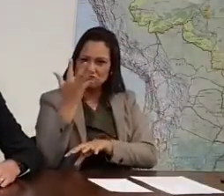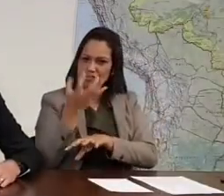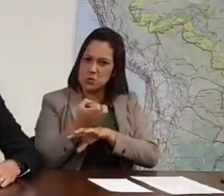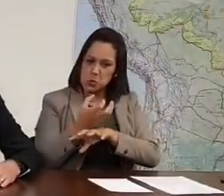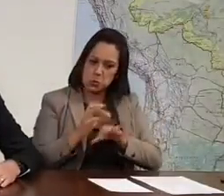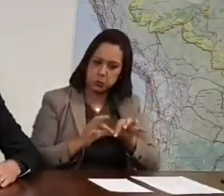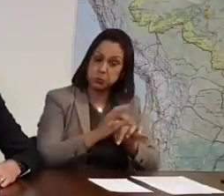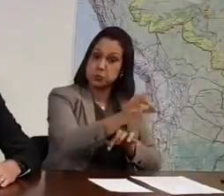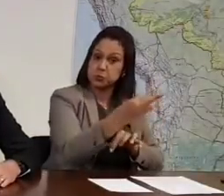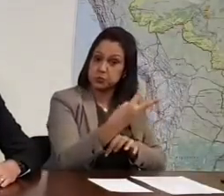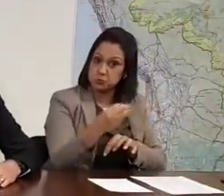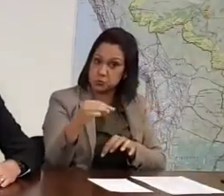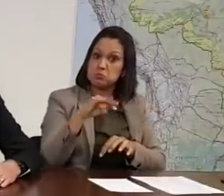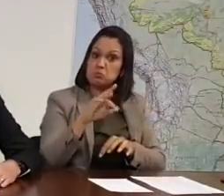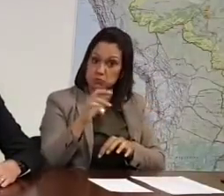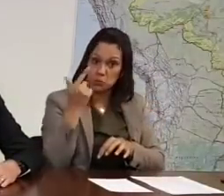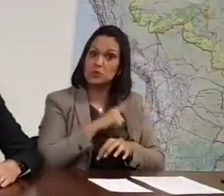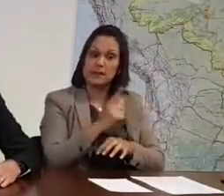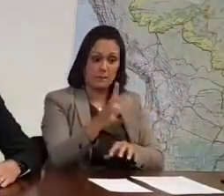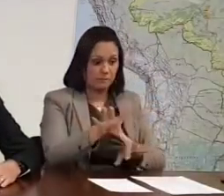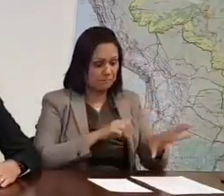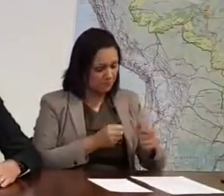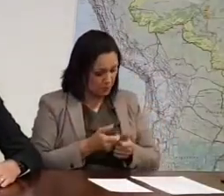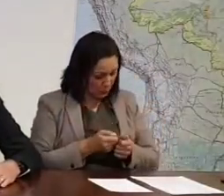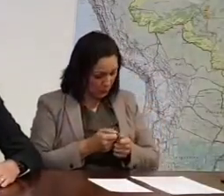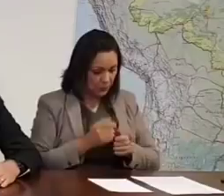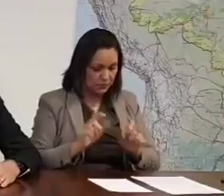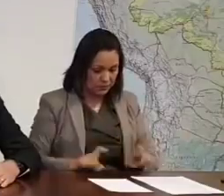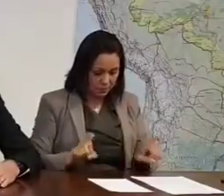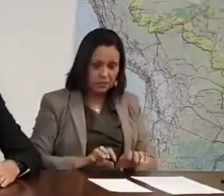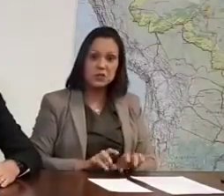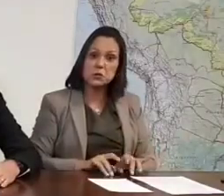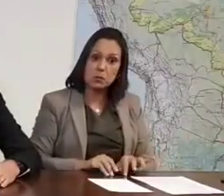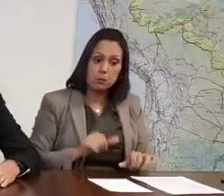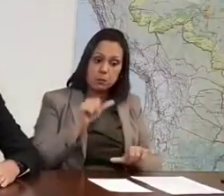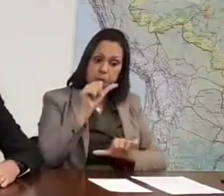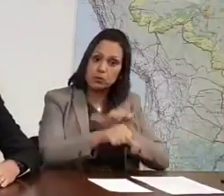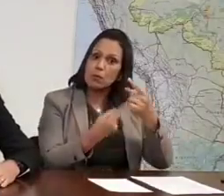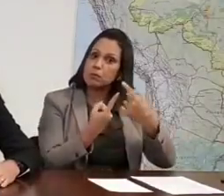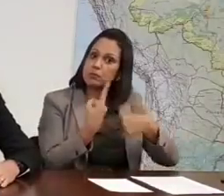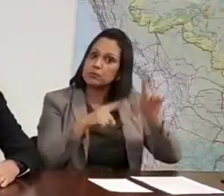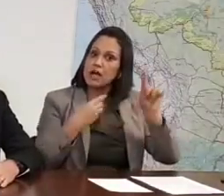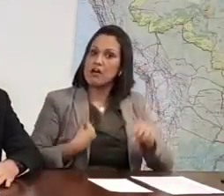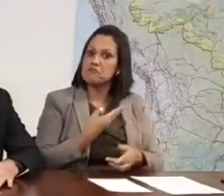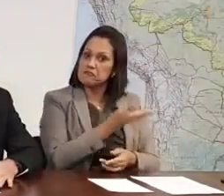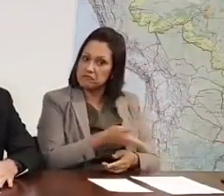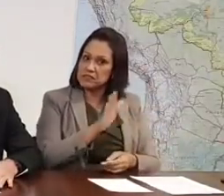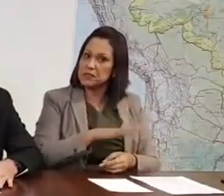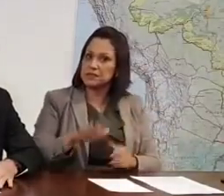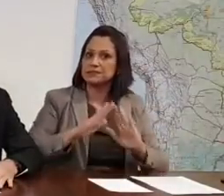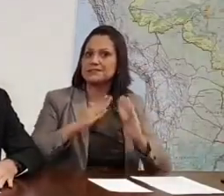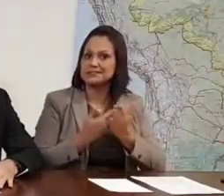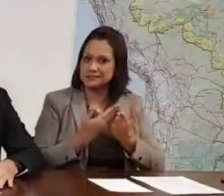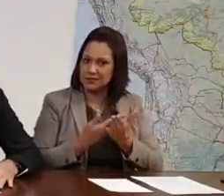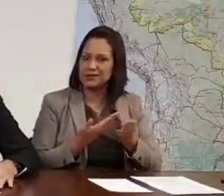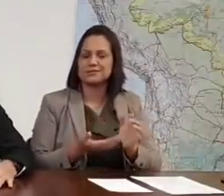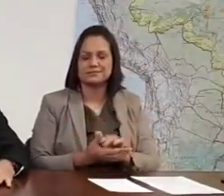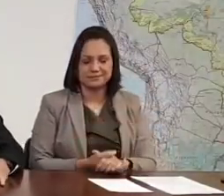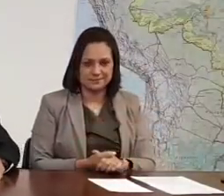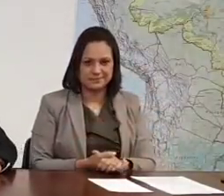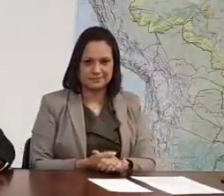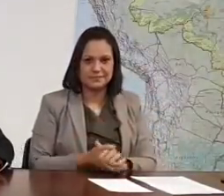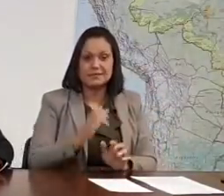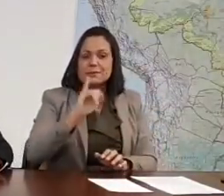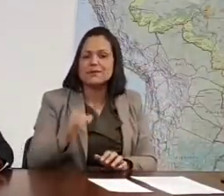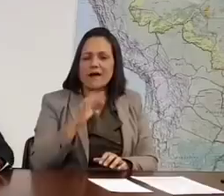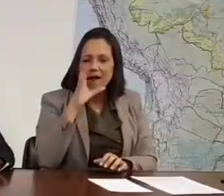internet. Isso tem mudado, já começou a mudar a vida dessa garotada em sala de aula. Deixa eu aproveitar aqui